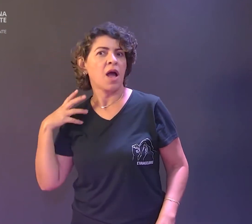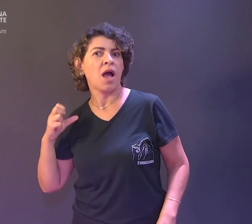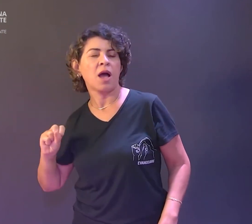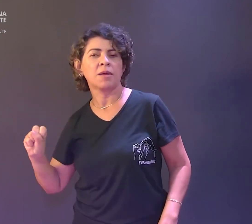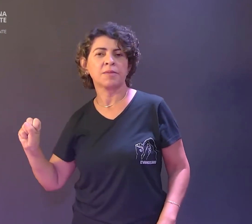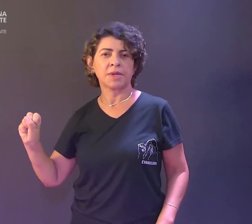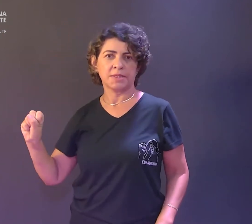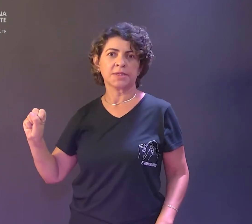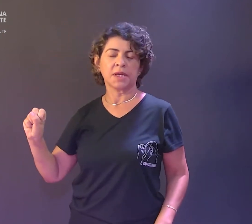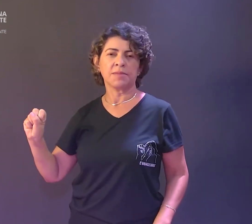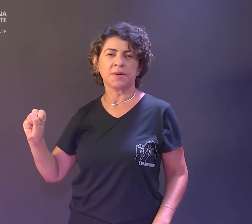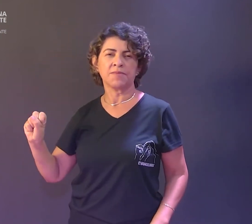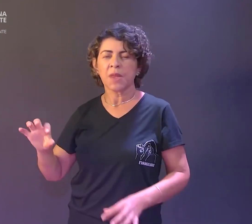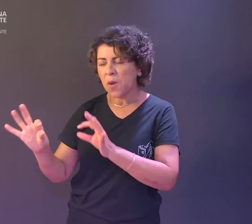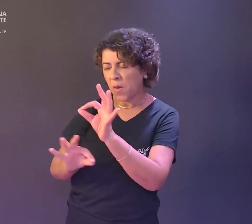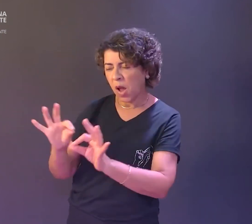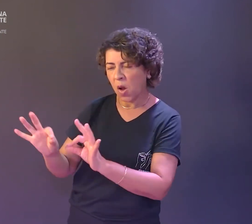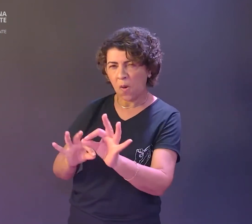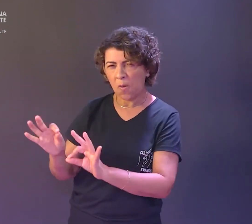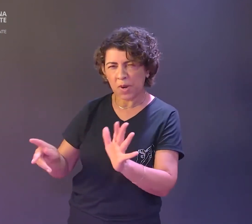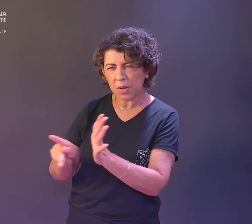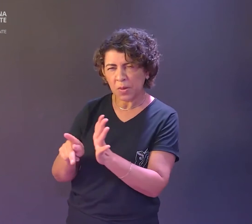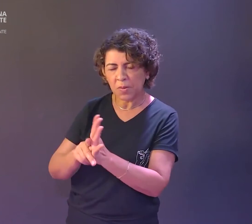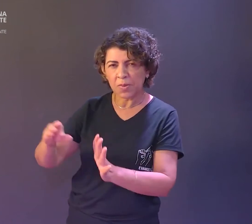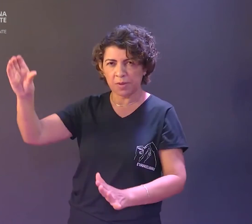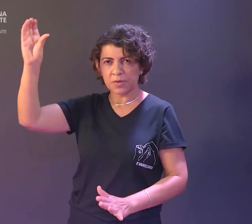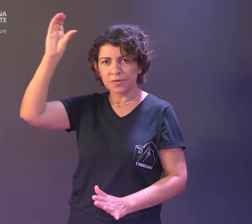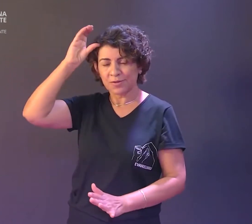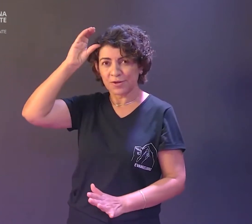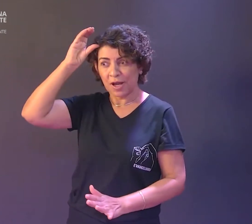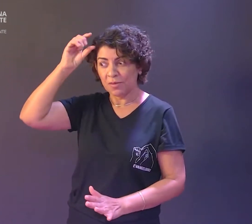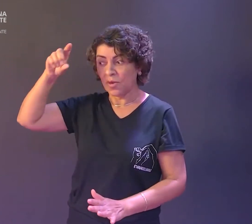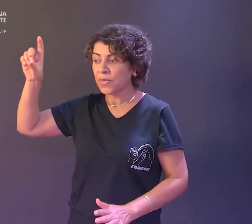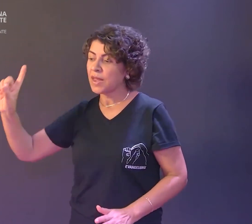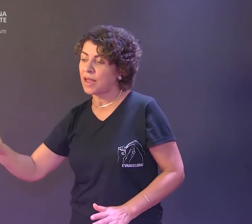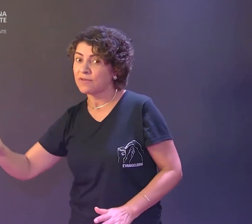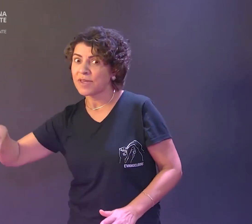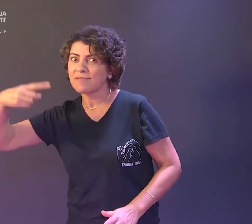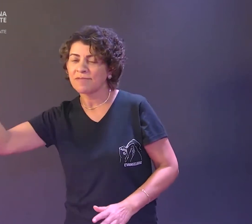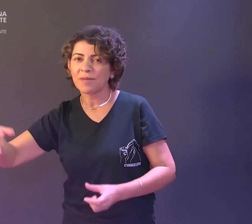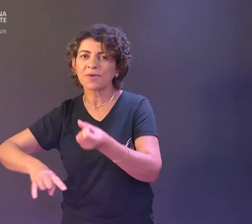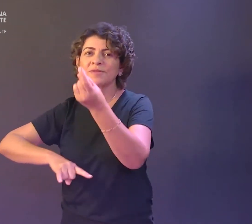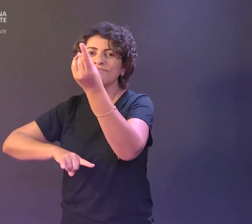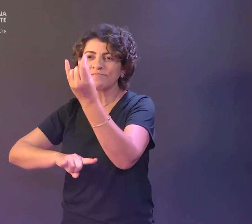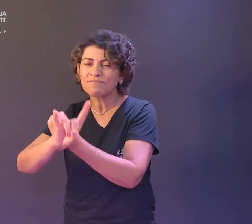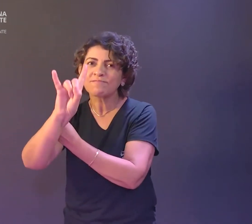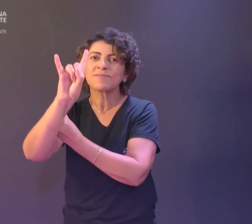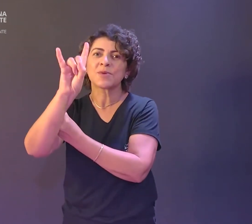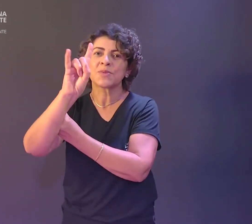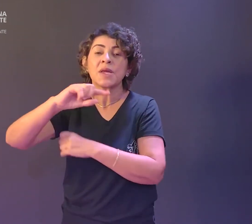que resultou no adultério com esta mulher e depois no assassinato de seu marido para que pudesse esconder